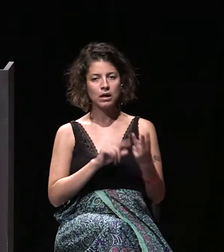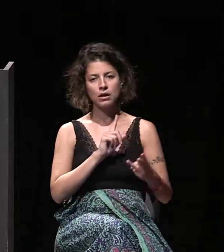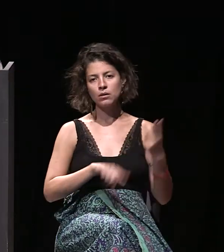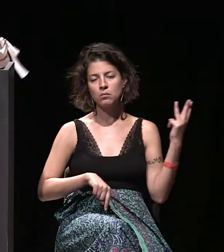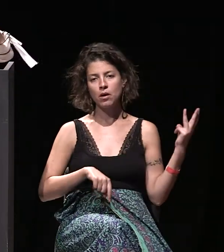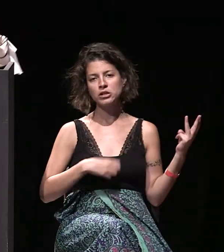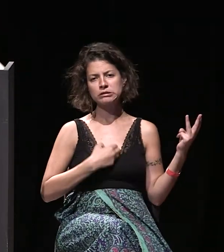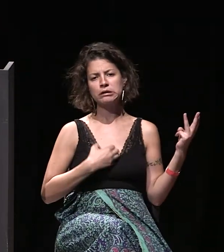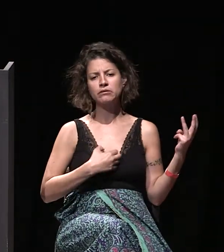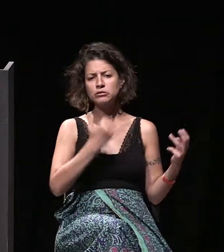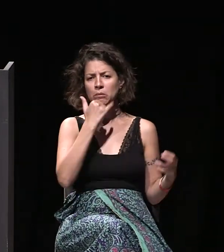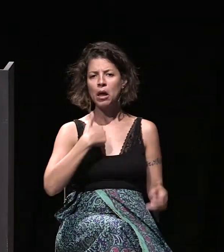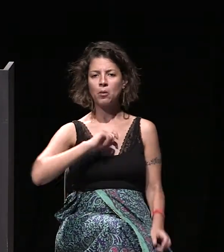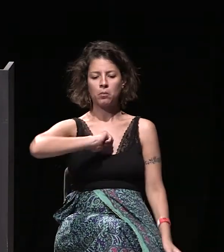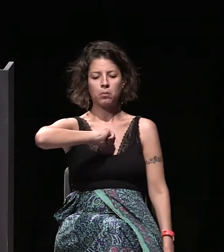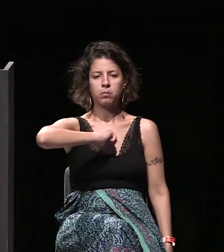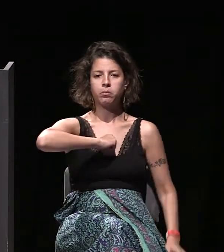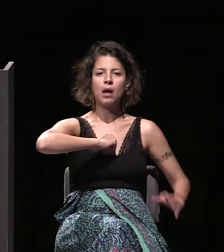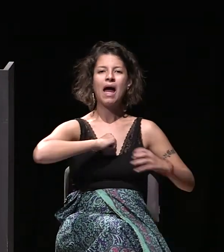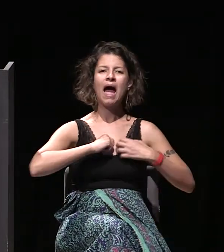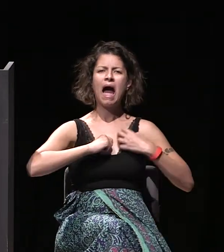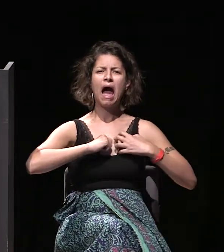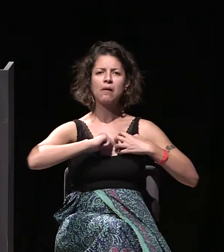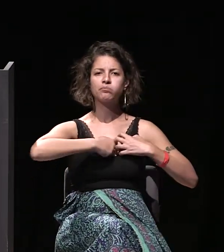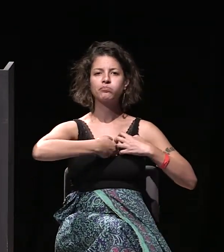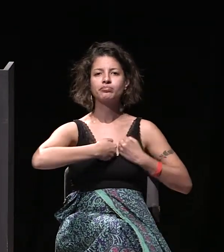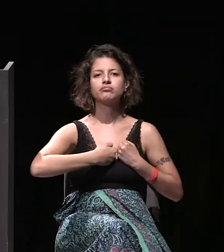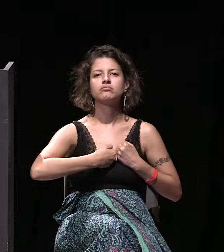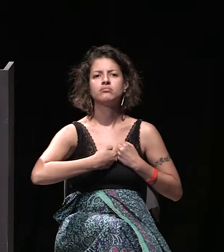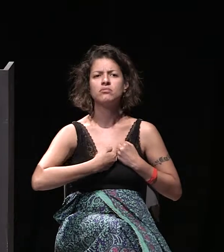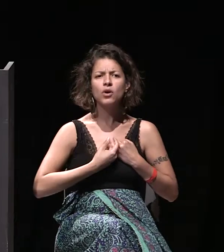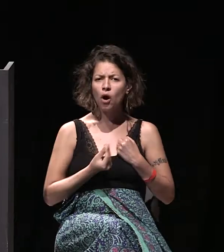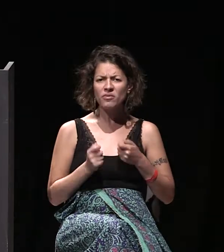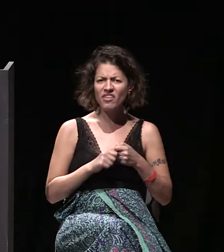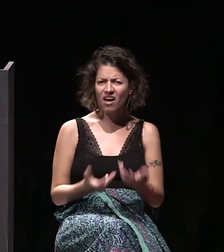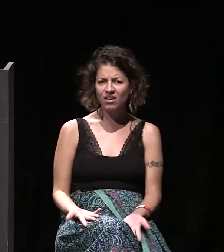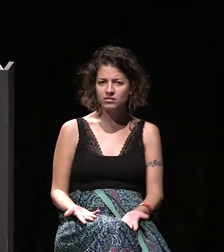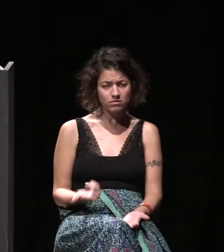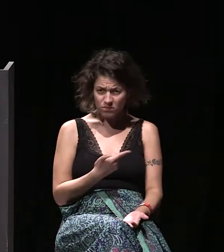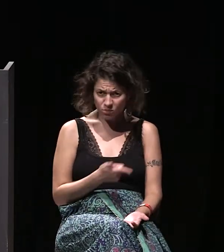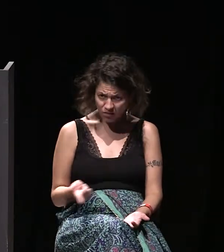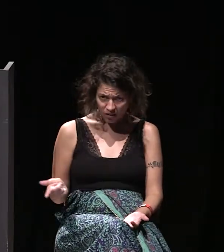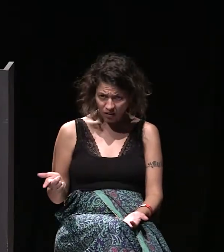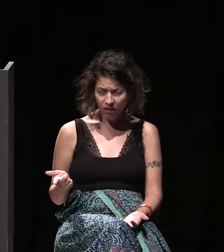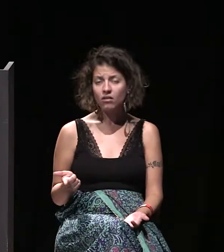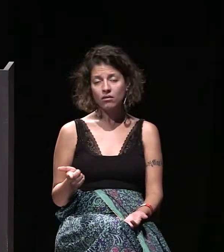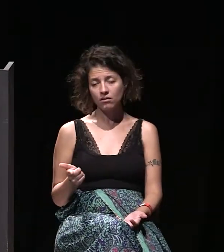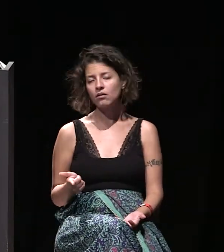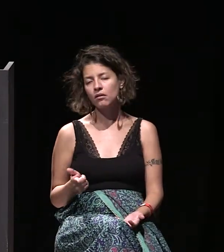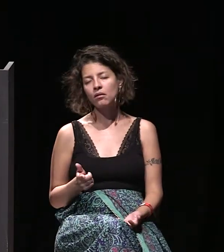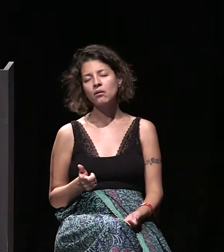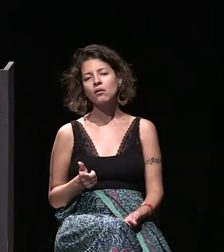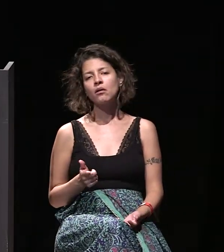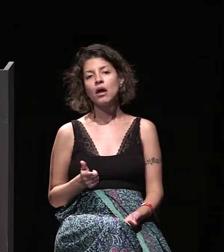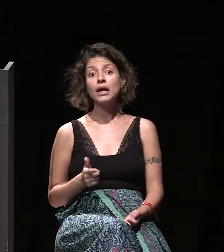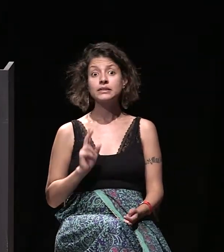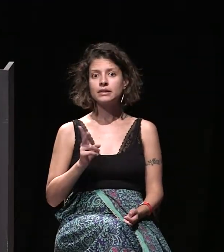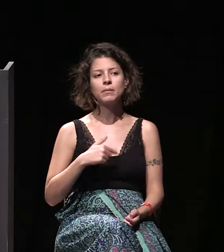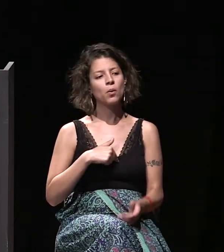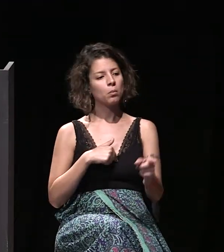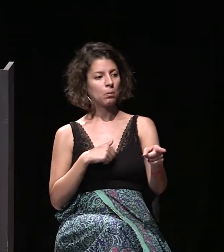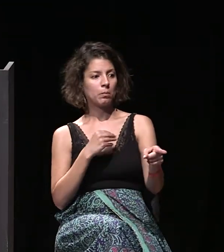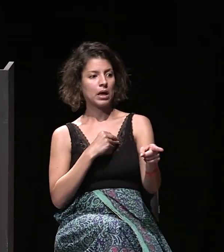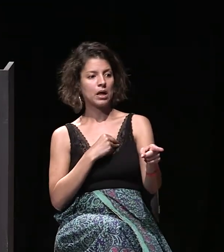um botão e falo, não vou ter raiva, pronto. Então, e principalmente, muito se culpabiliza. As igrejas dizem, isso é pecado,